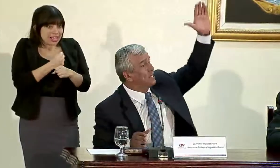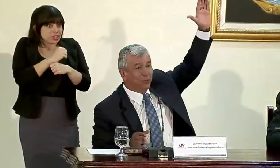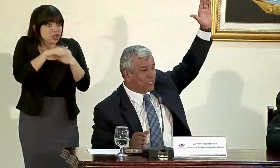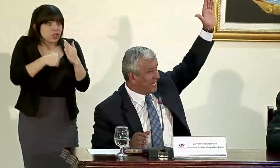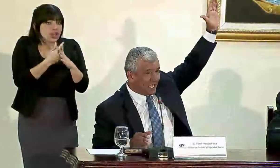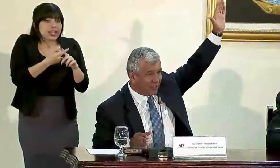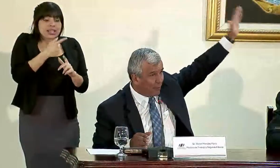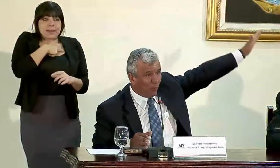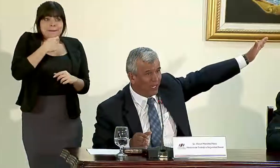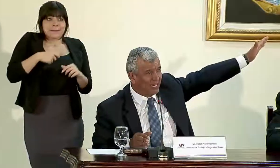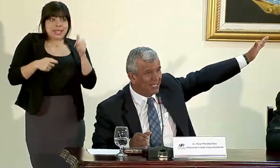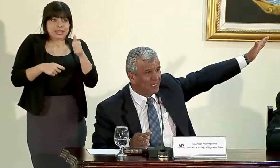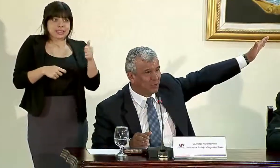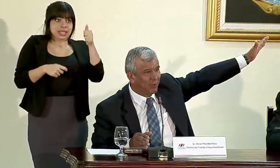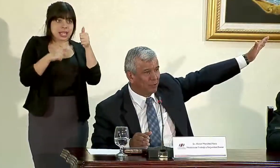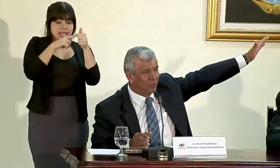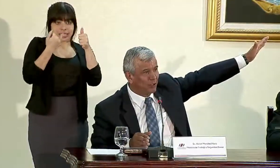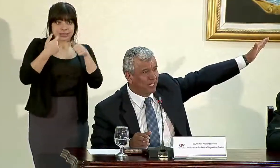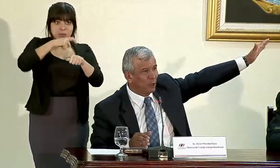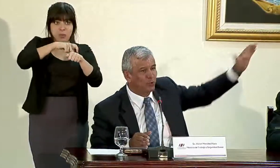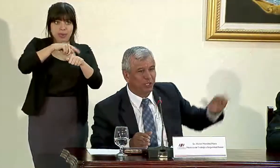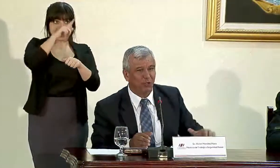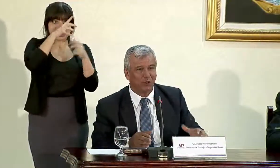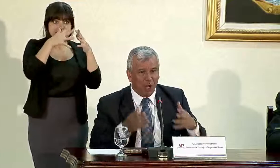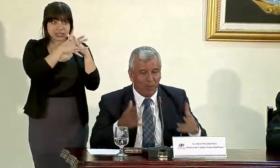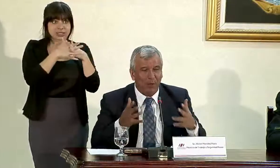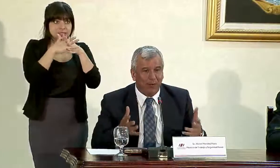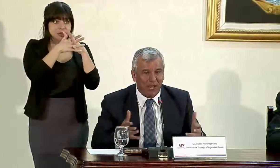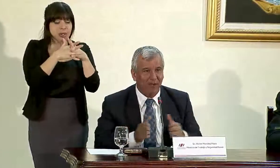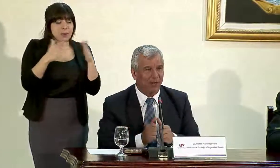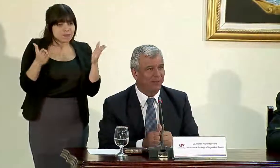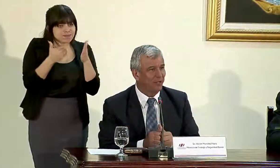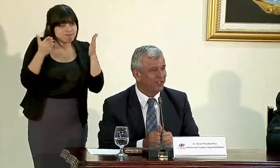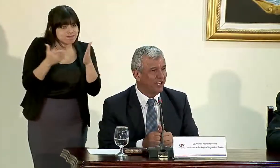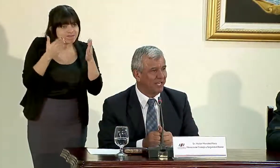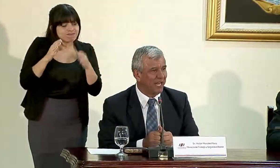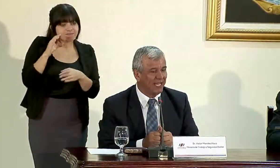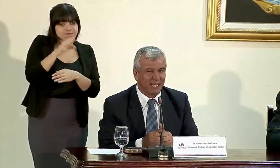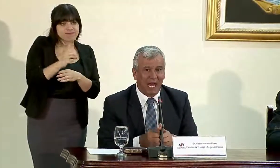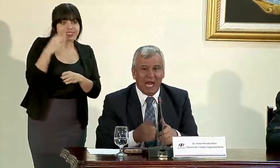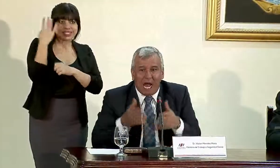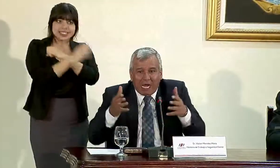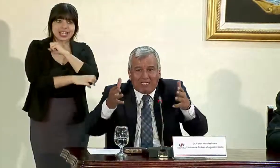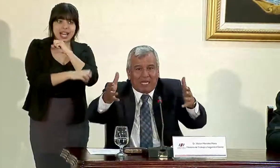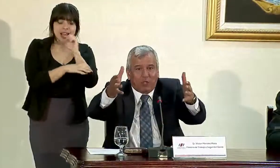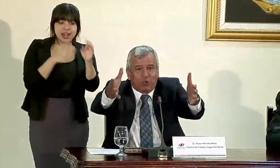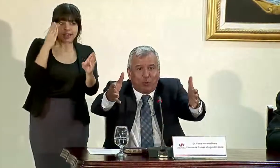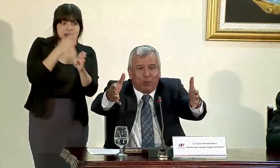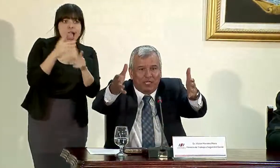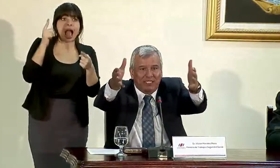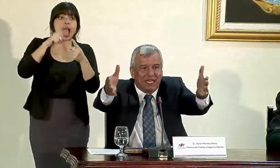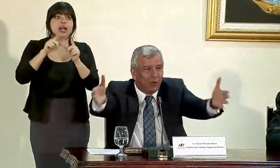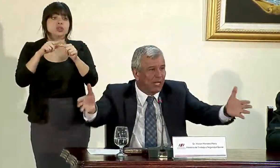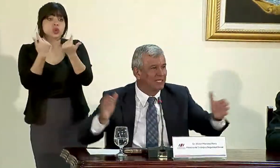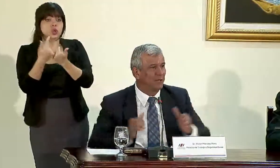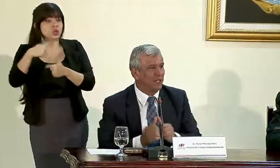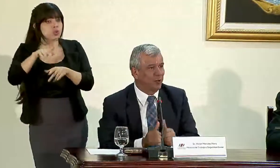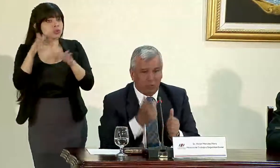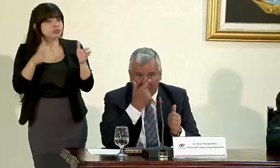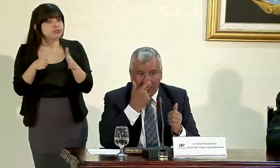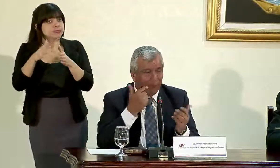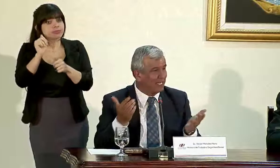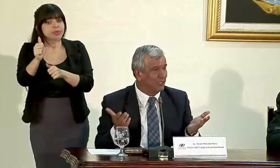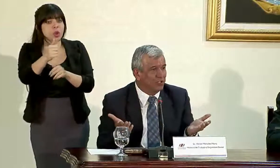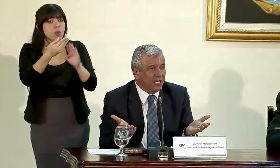todos, desde el señor presidente de la República, que está en estos momentos en los Estados Unidos promoviendo la inversión extranjera directa, hasta de los grupos que se están organizando en